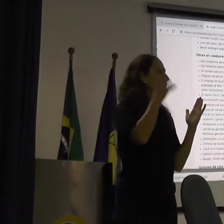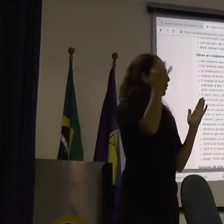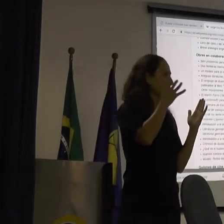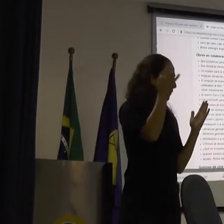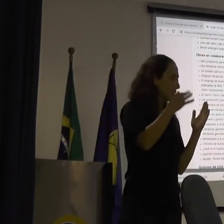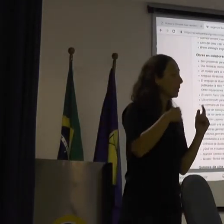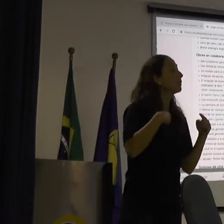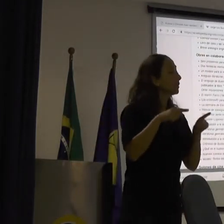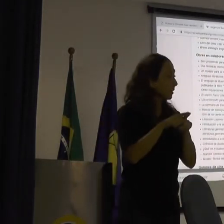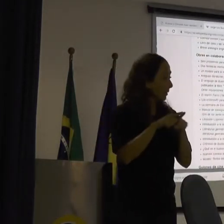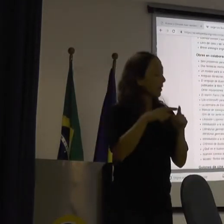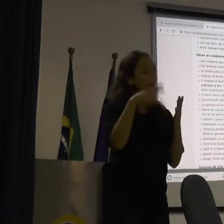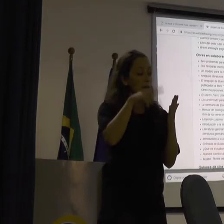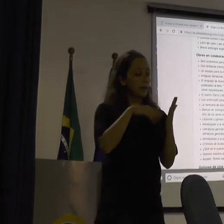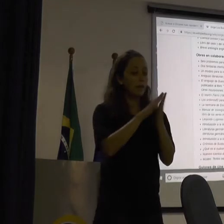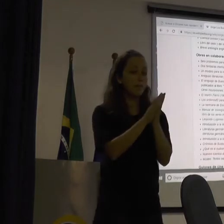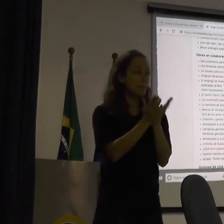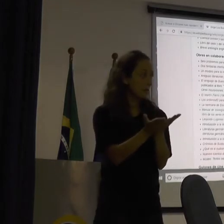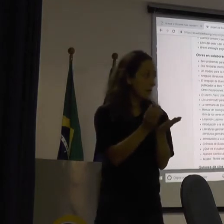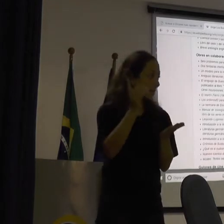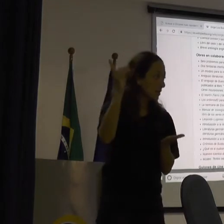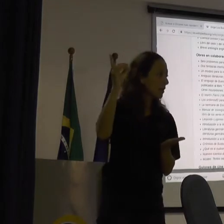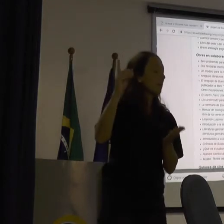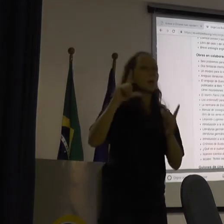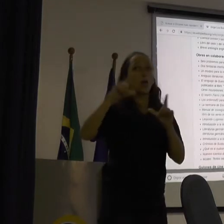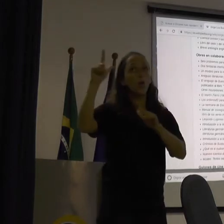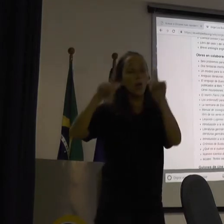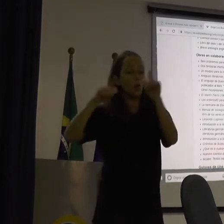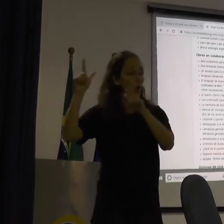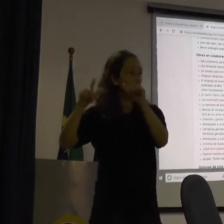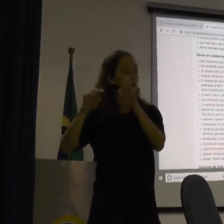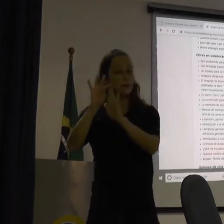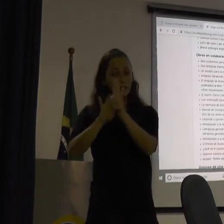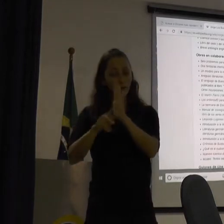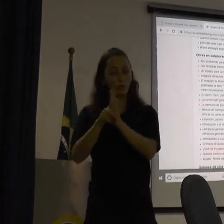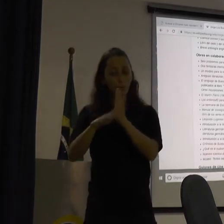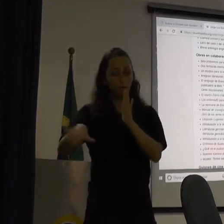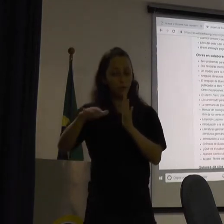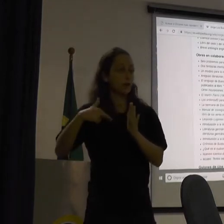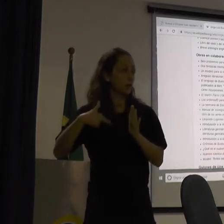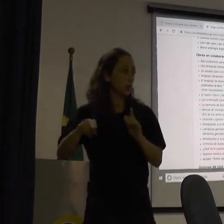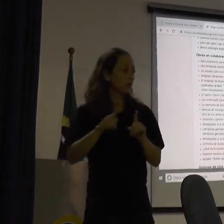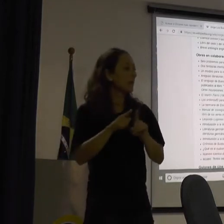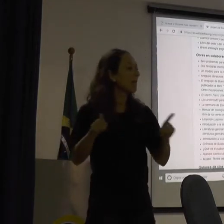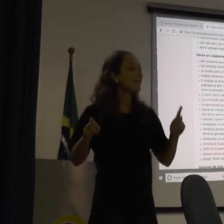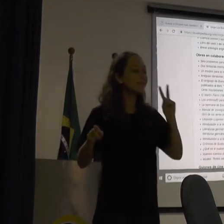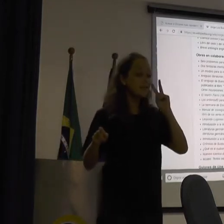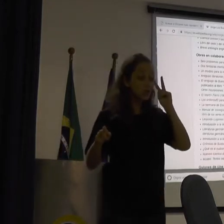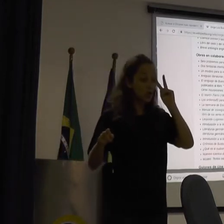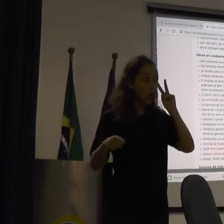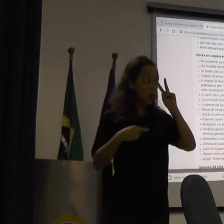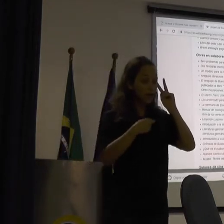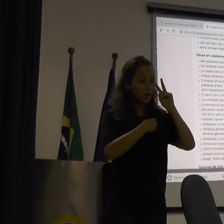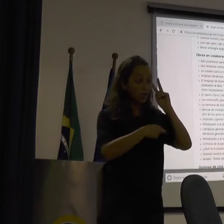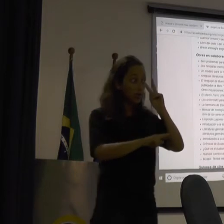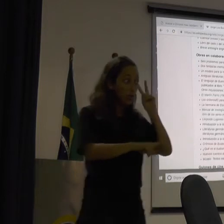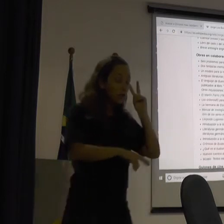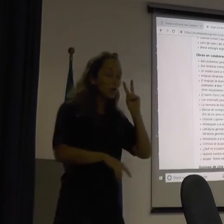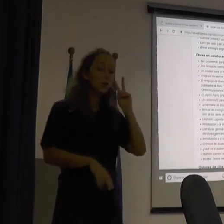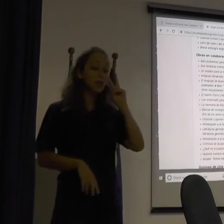escritos religiosos, mas eu não lia história da religião, não me interessava muito pela história